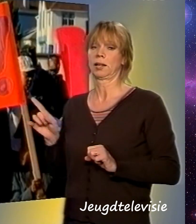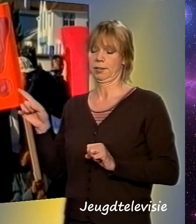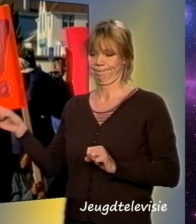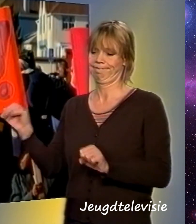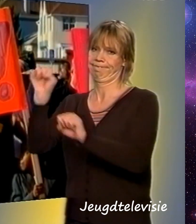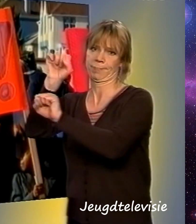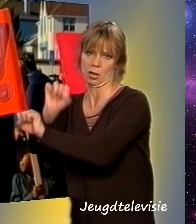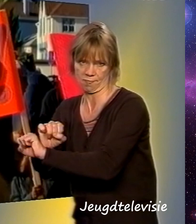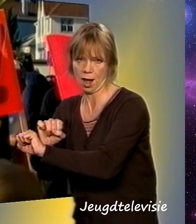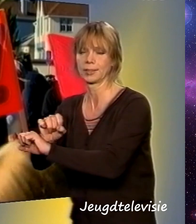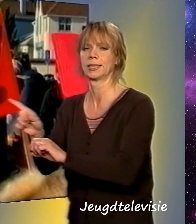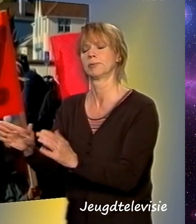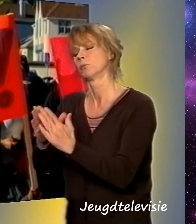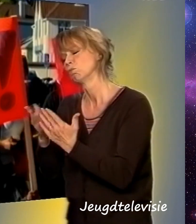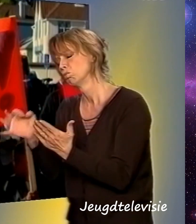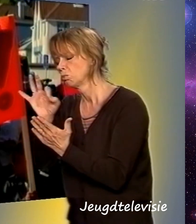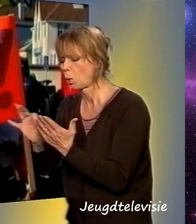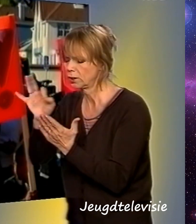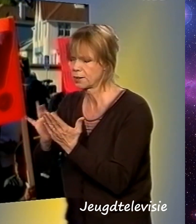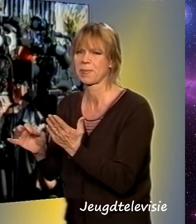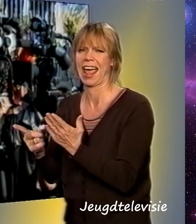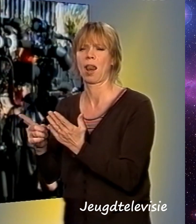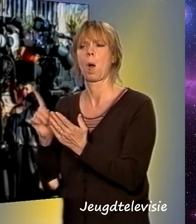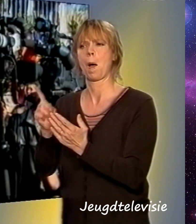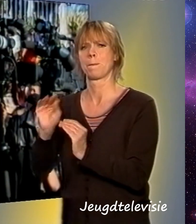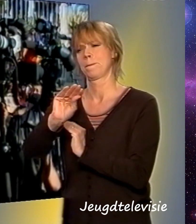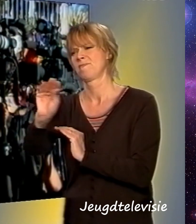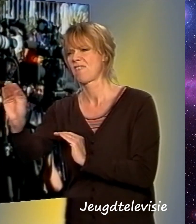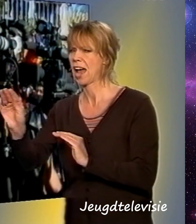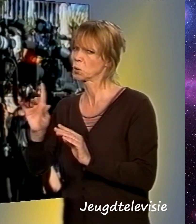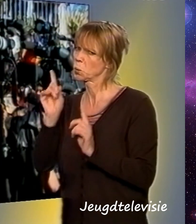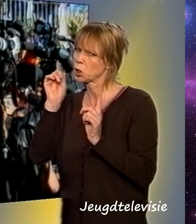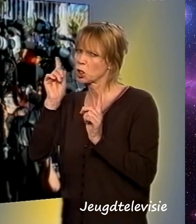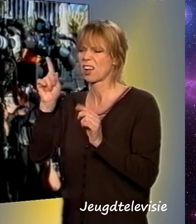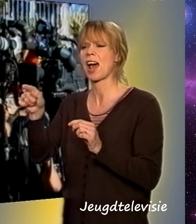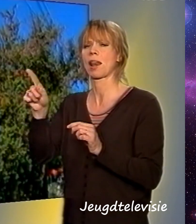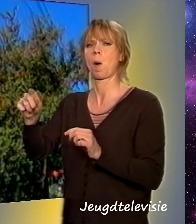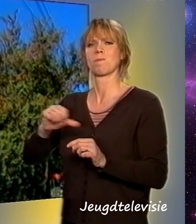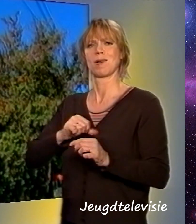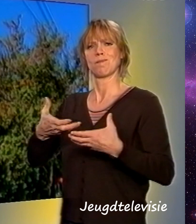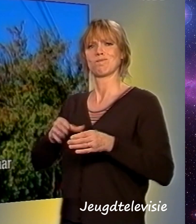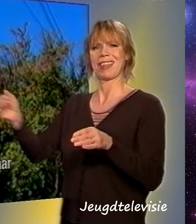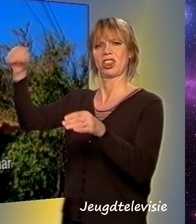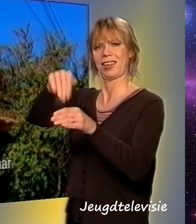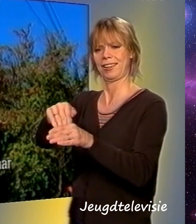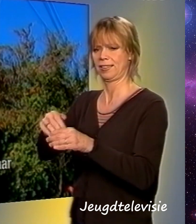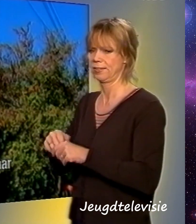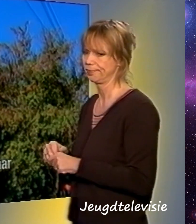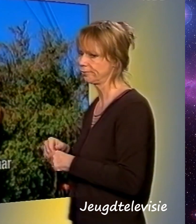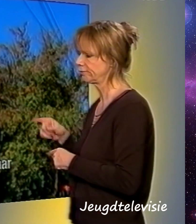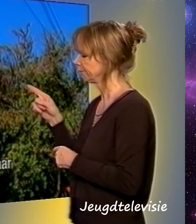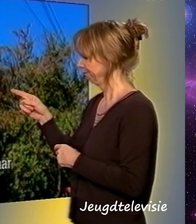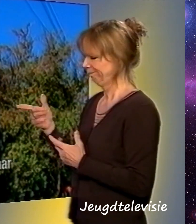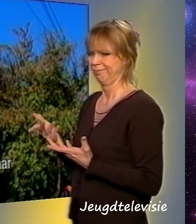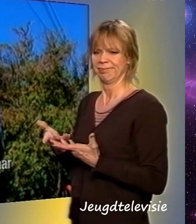waarin hij waarschuwt tegen het leven in een bende snoep dorp vindt dan ook dat de man zijn leven gebeterd je en van jullie miljoen glow der